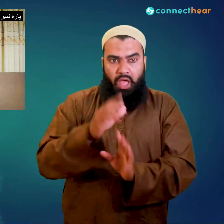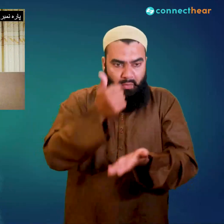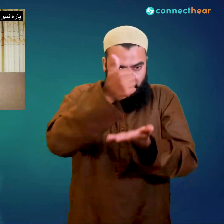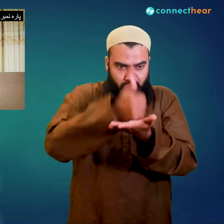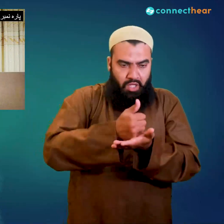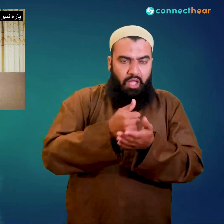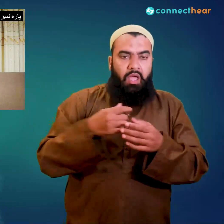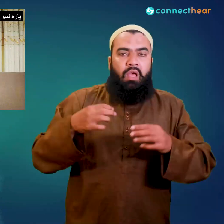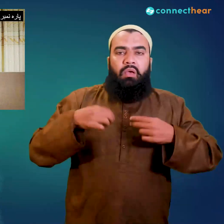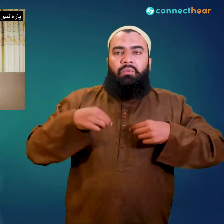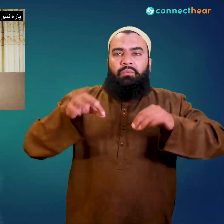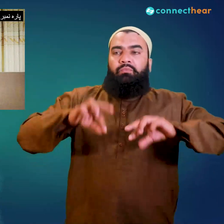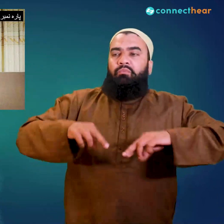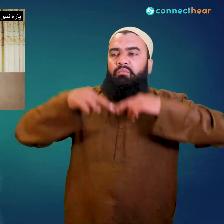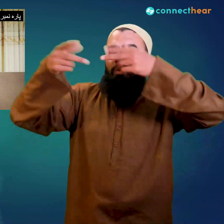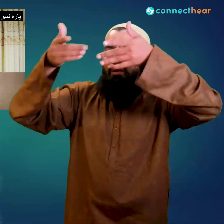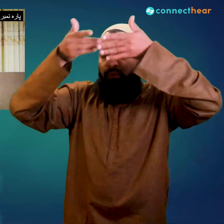تھے۔